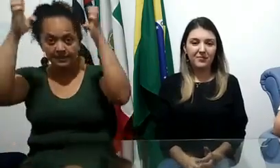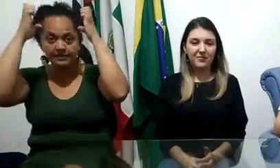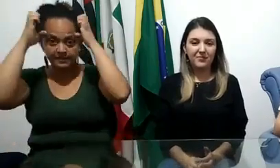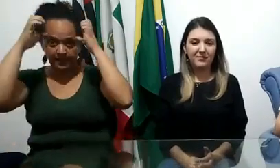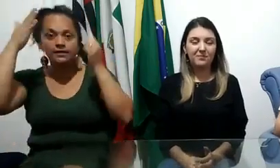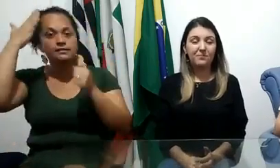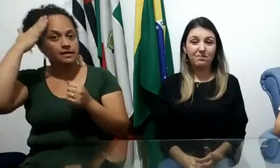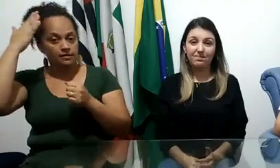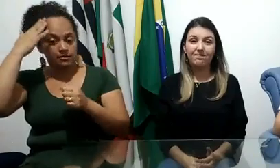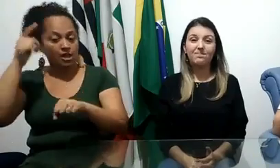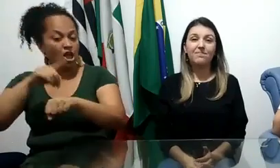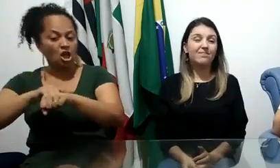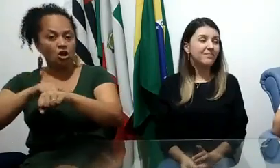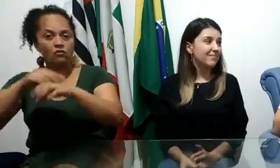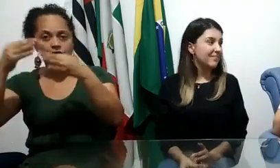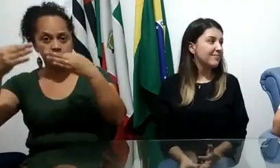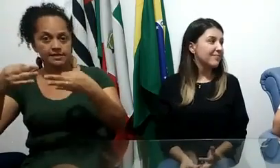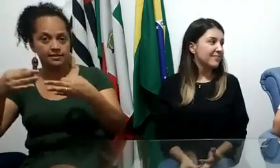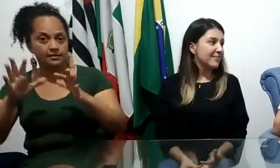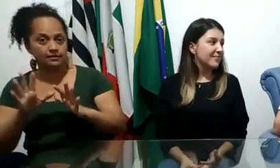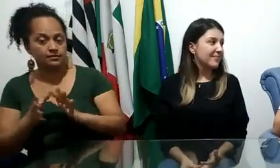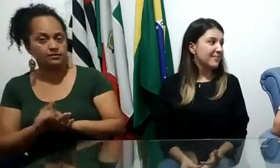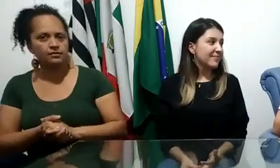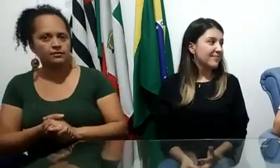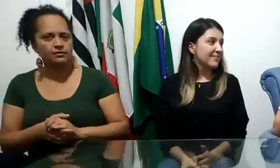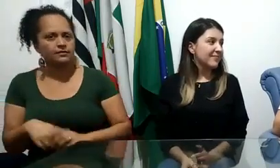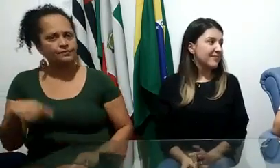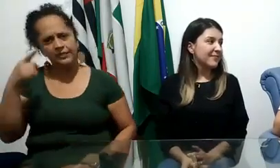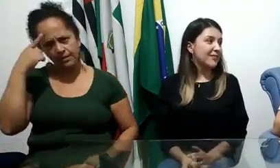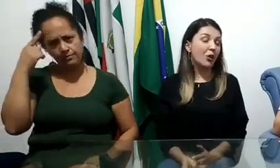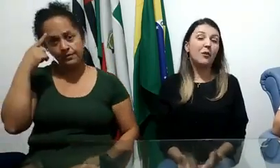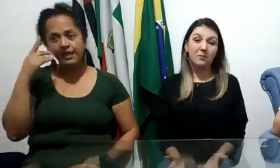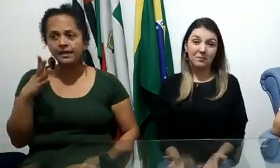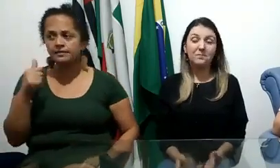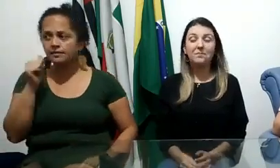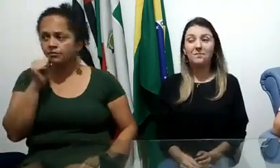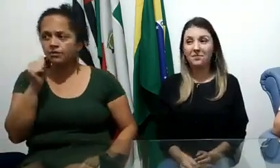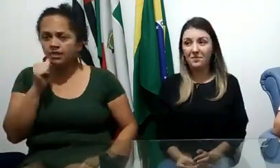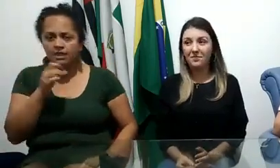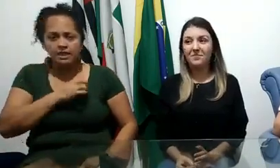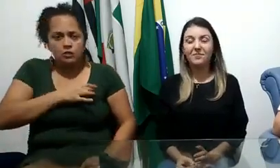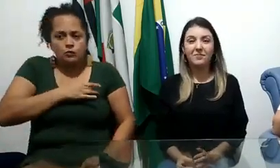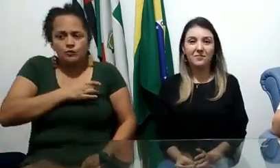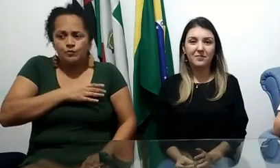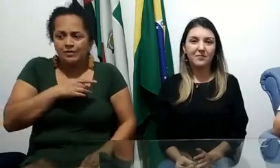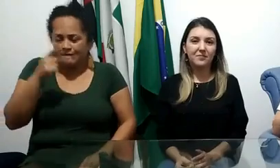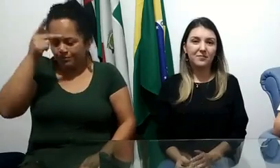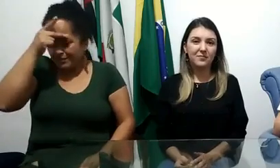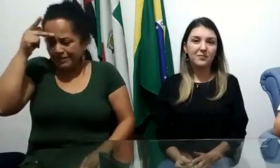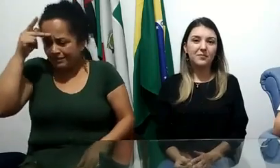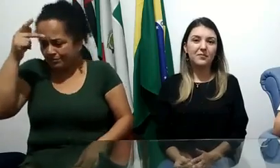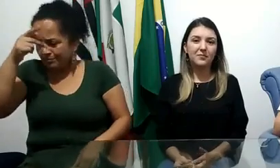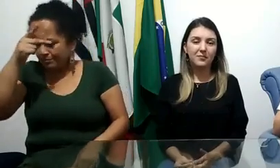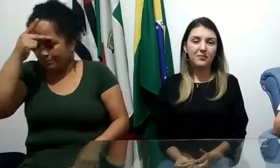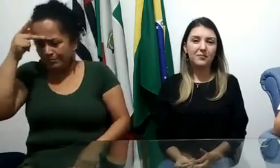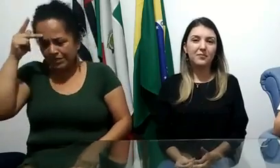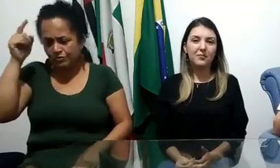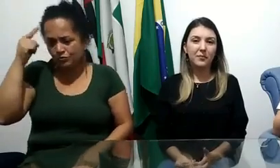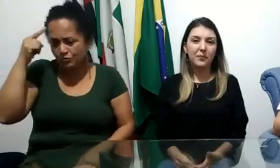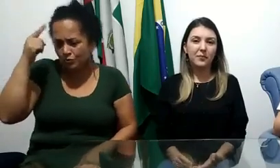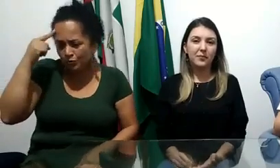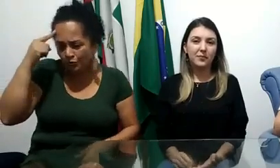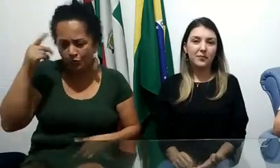o momento certo. Imagina a angústia do coração, tipo, meu povo vai morrer e eu não posso falar agora. Não, ela esperou o momento certo para falar, para